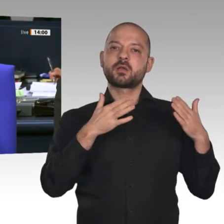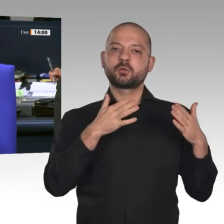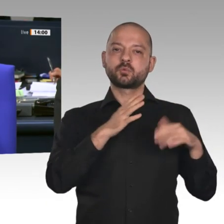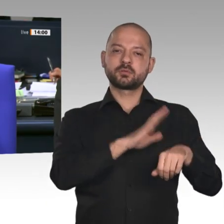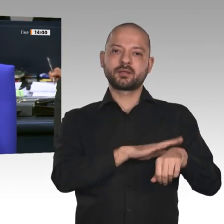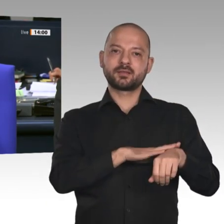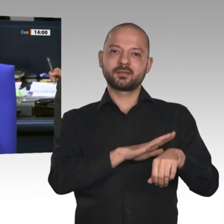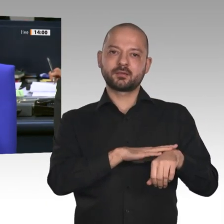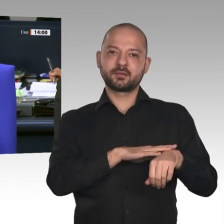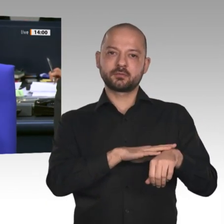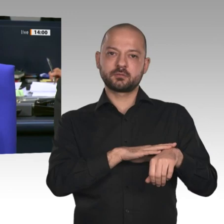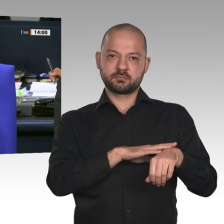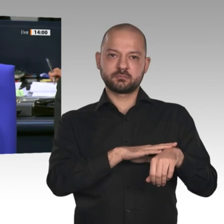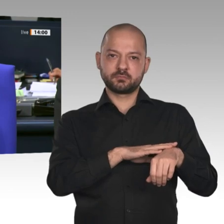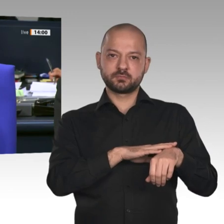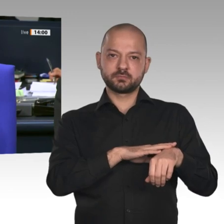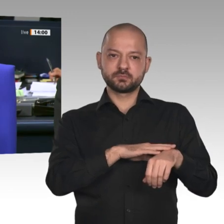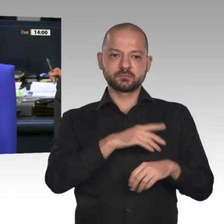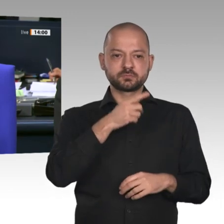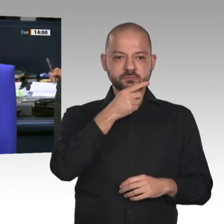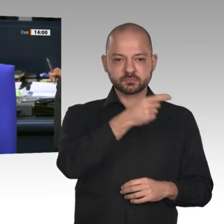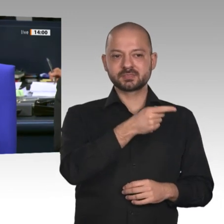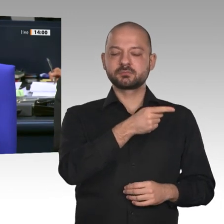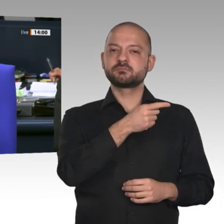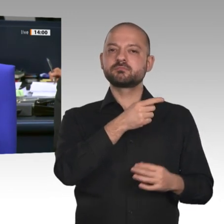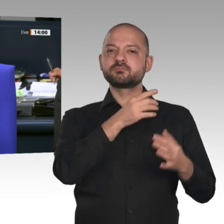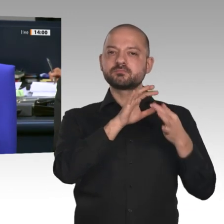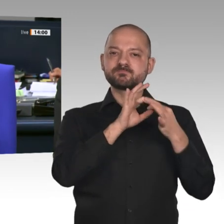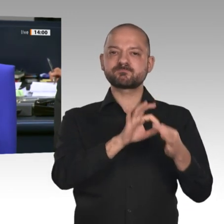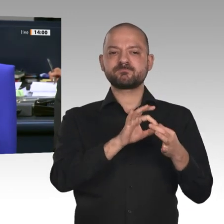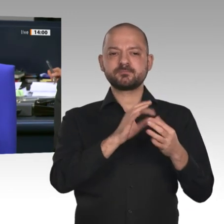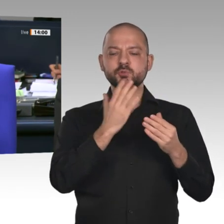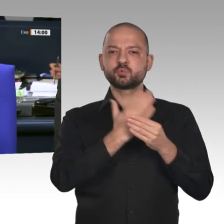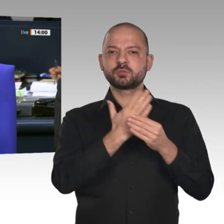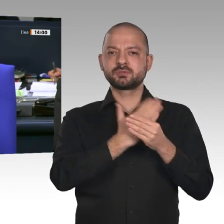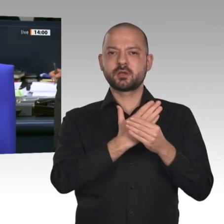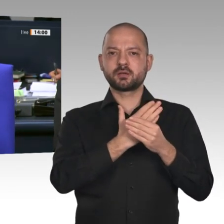16.542 den Gesetzentwurf der Fraktion Die Linke auf Drucksache